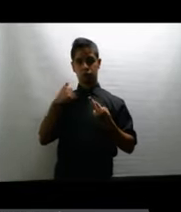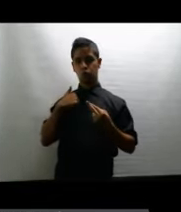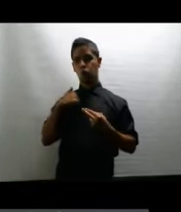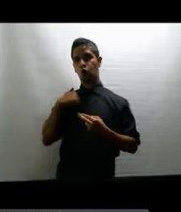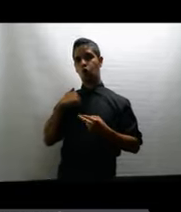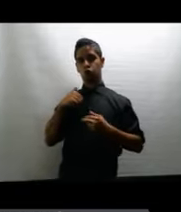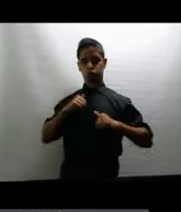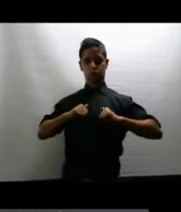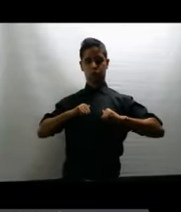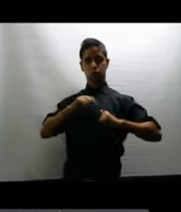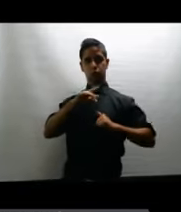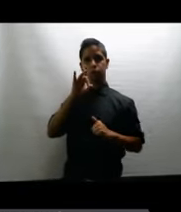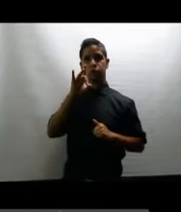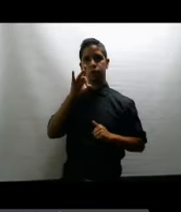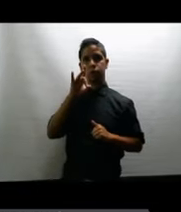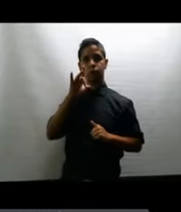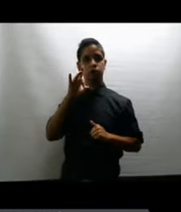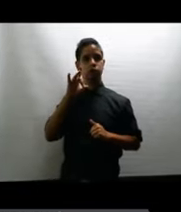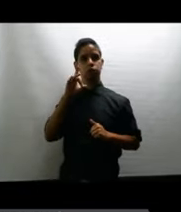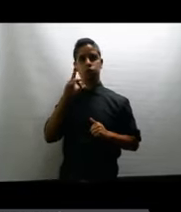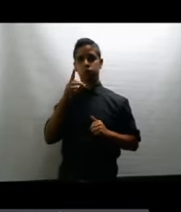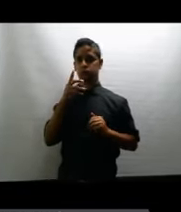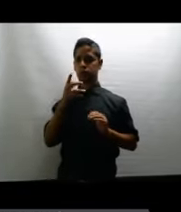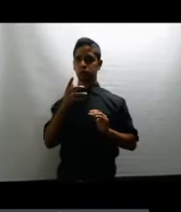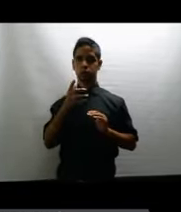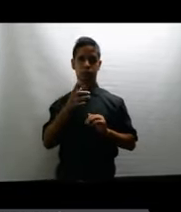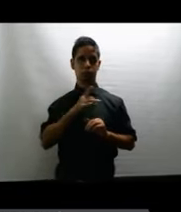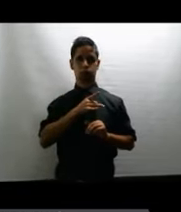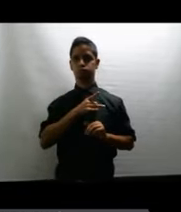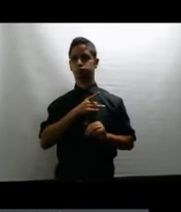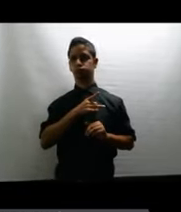teatro y ese bug me picó